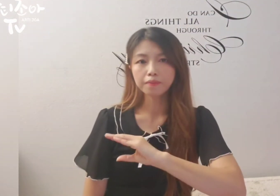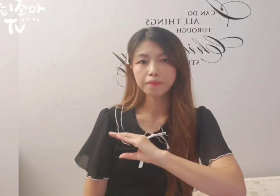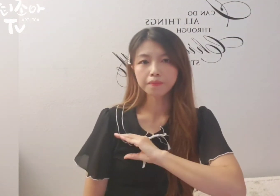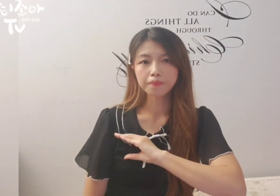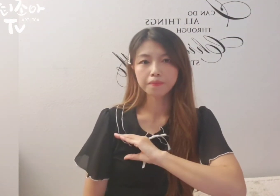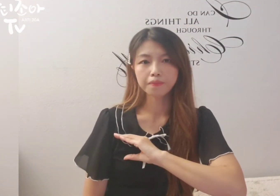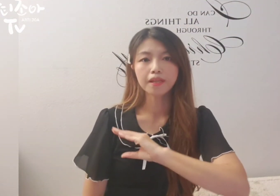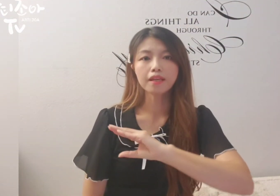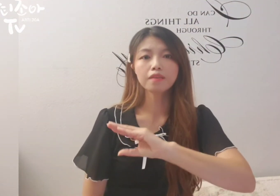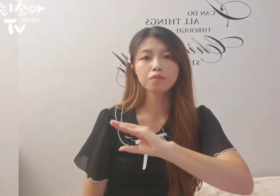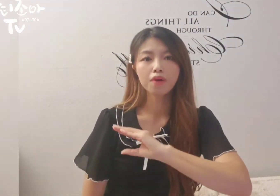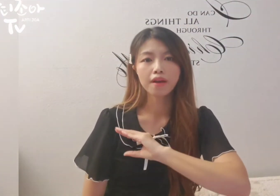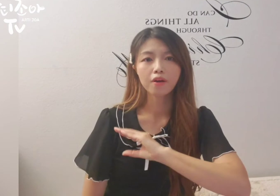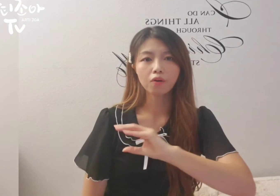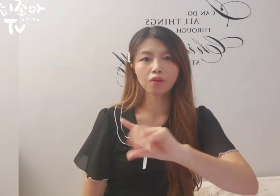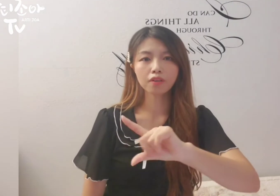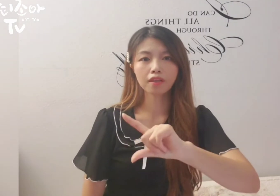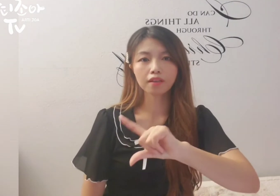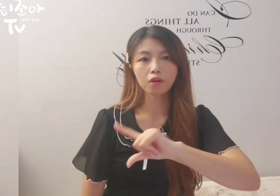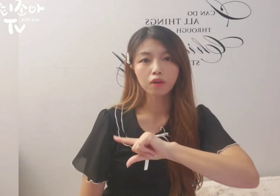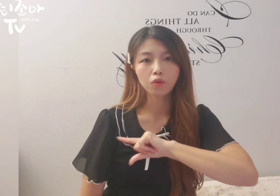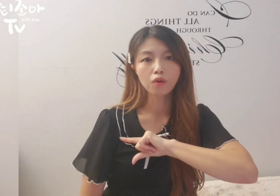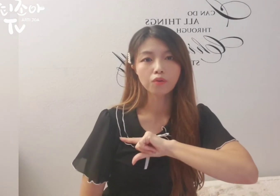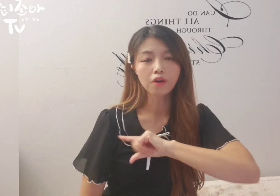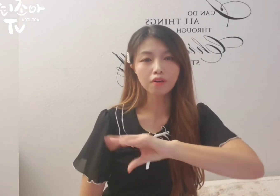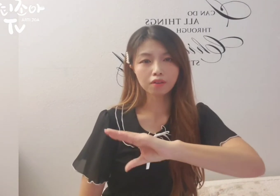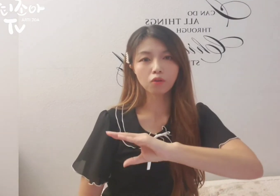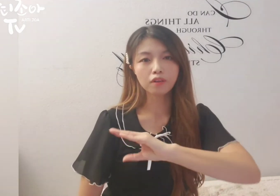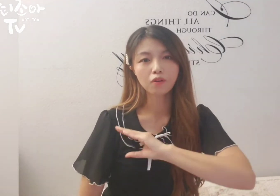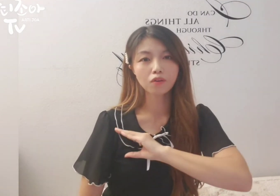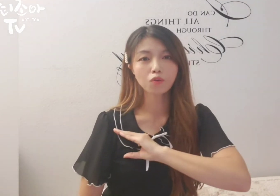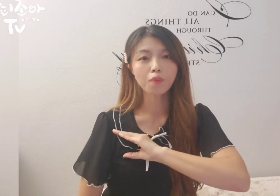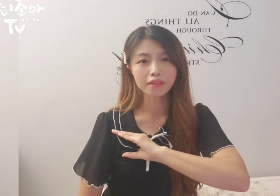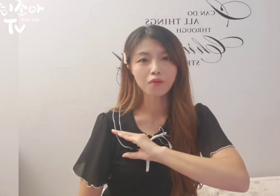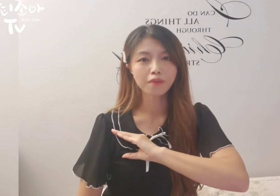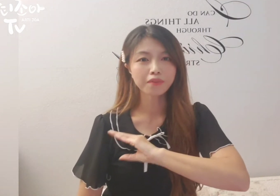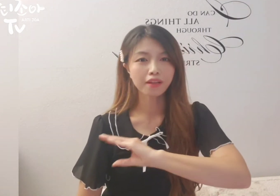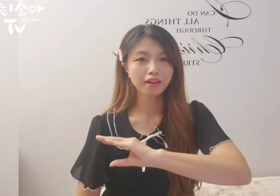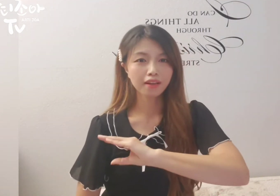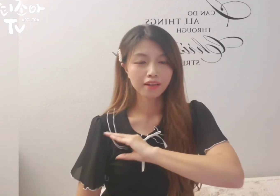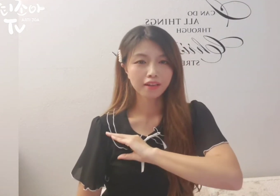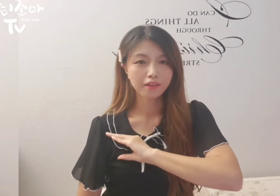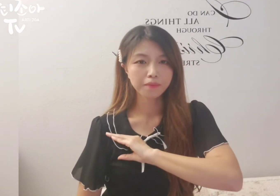이게 이름 수아예요 어쩔 때는 이렇게도 하고요 저는 이렇게 주로 많이 사용을 합니다 이름